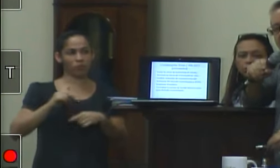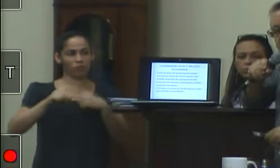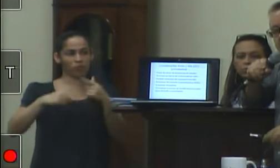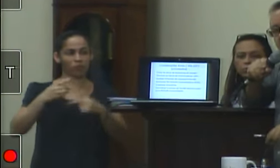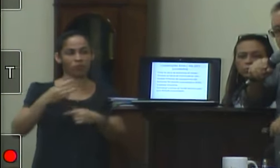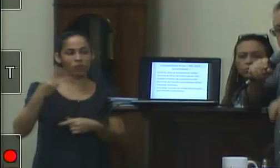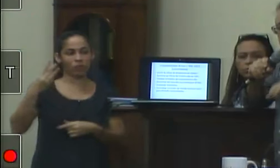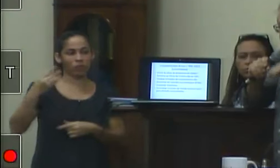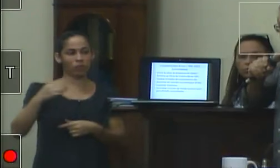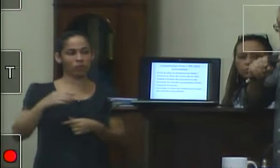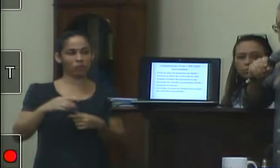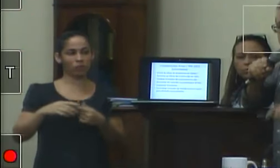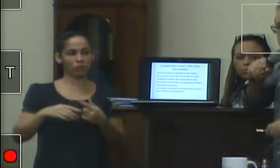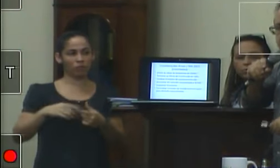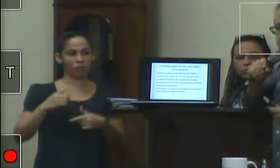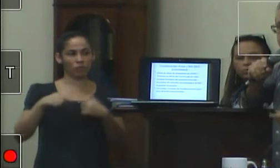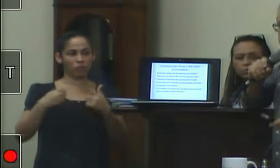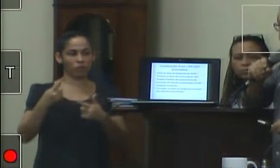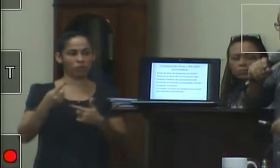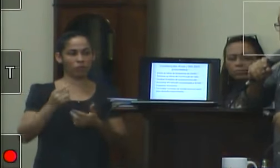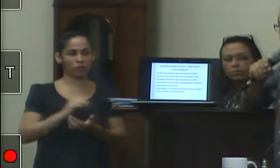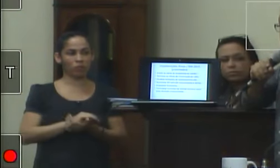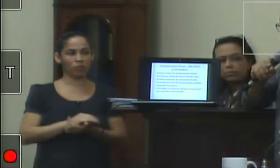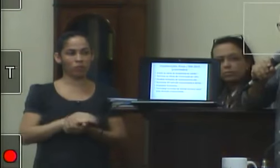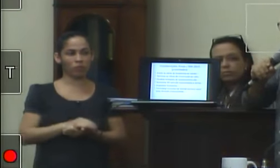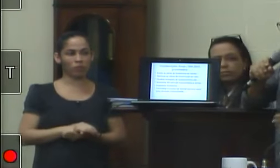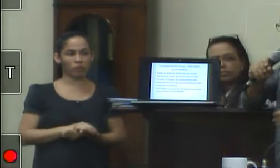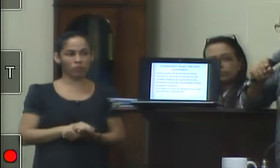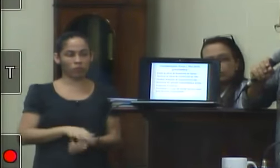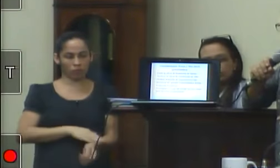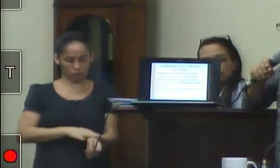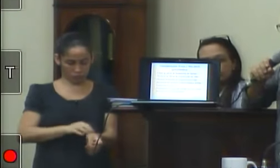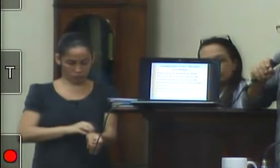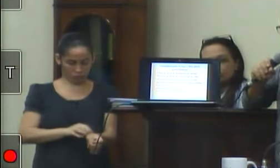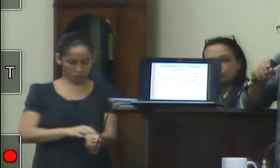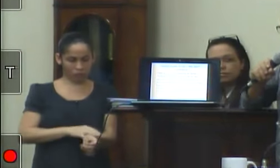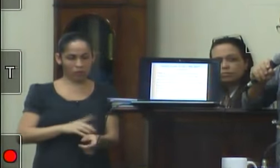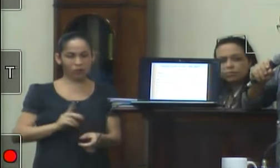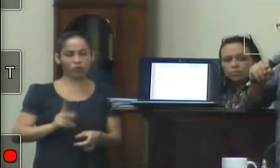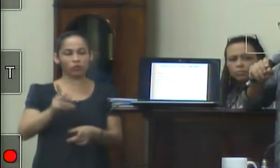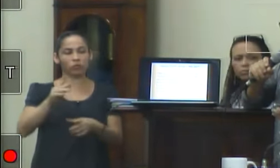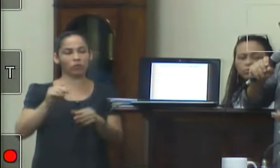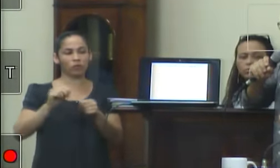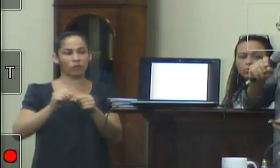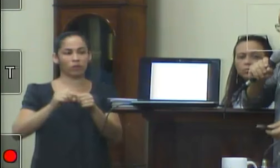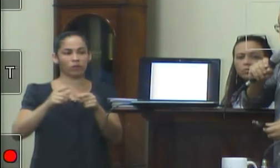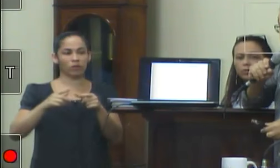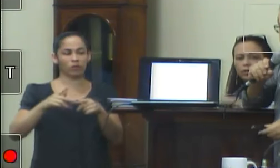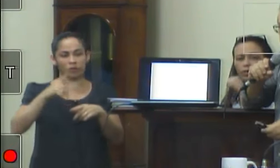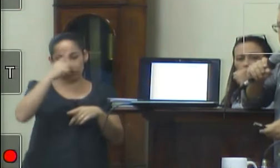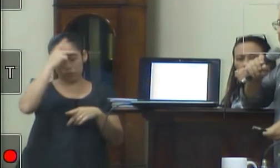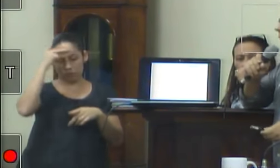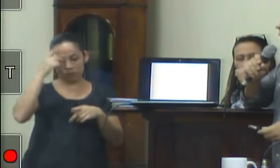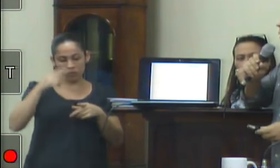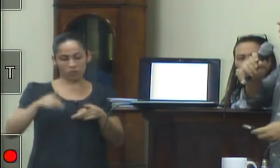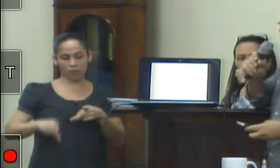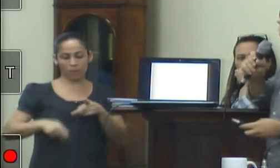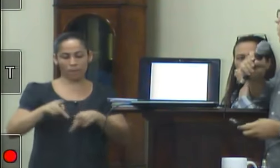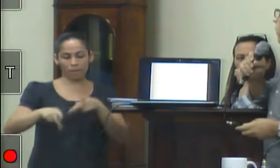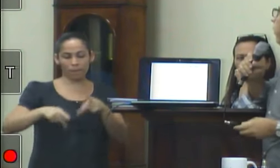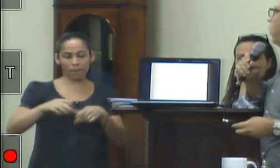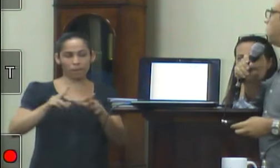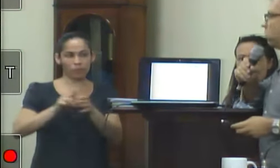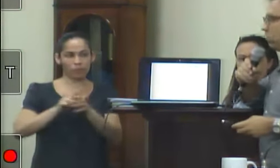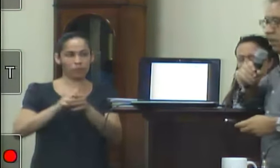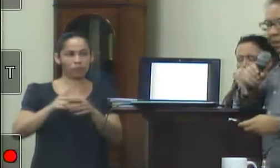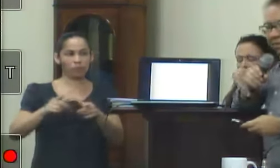o segundo e que a gente consiga aí dar andamento nos programas e nas ações para cada vez estar qualificando